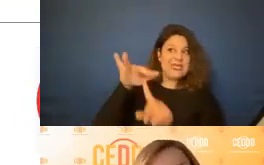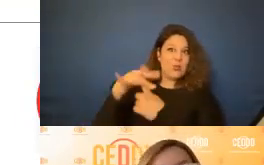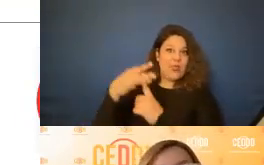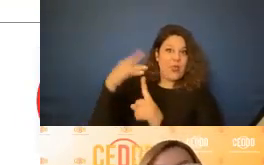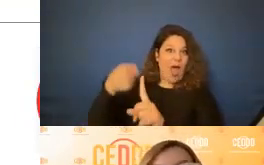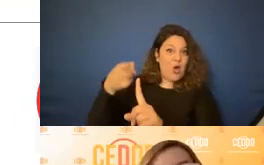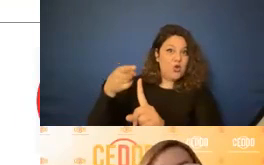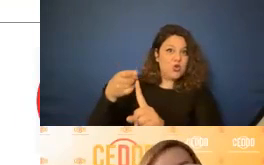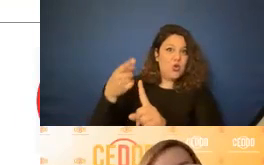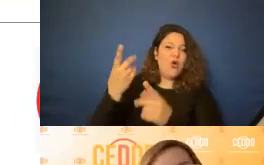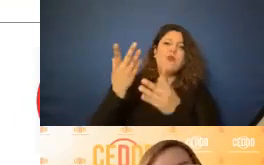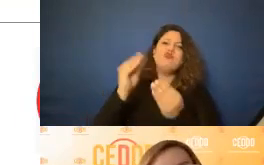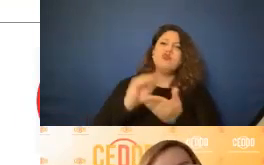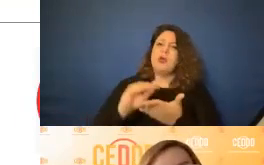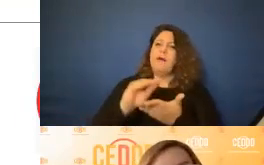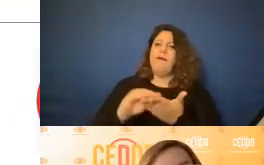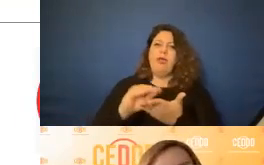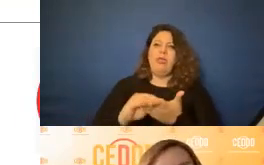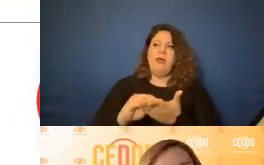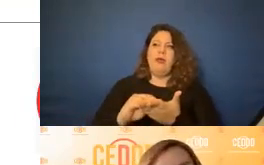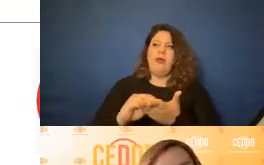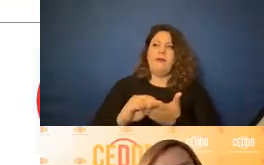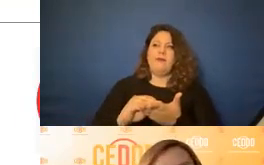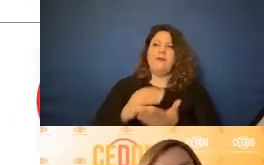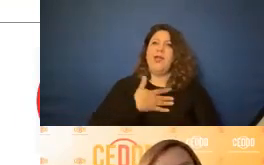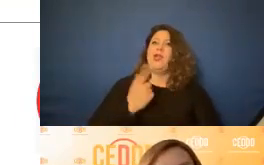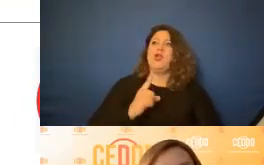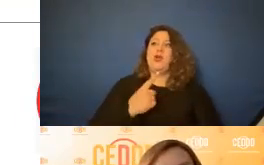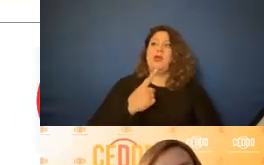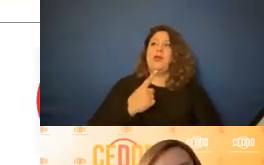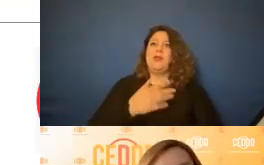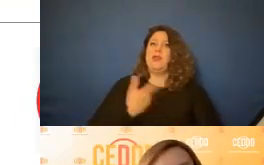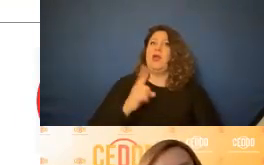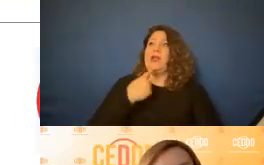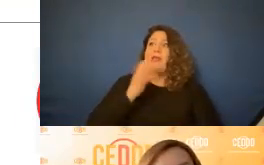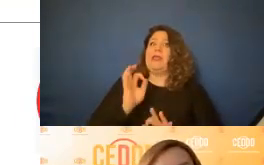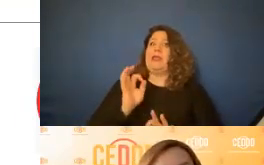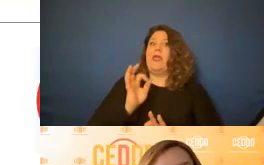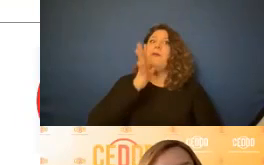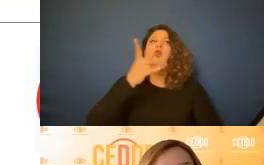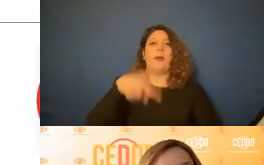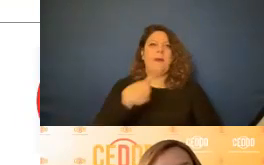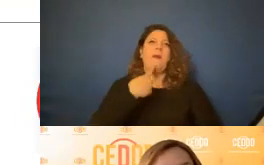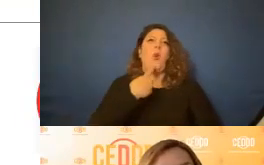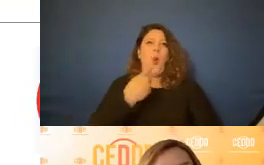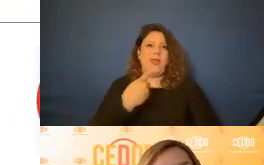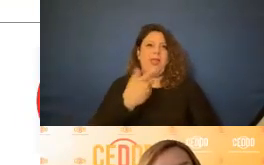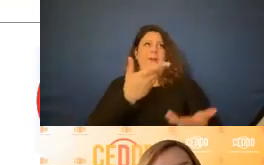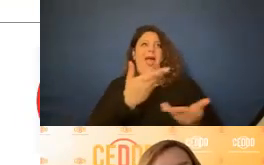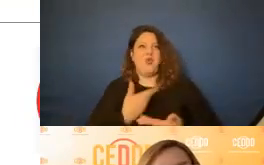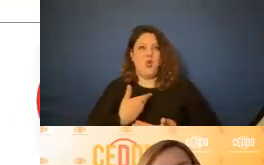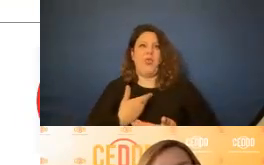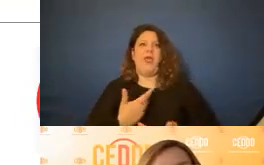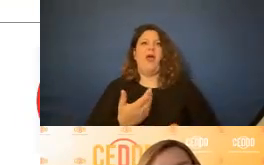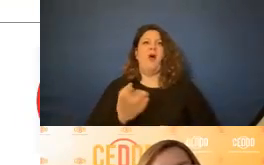veces no quieren implicarse, pues porque tienen dificultades también para pedir ayuda, porque tienen miedo a las represalias, porque a que